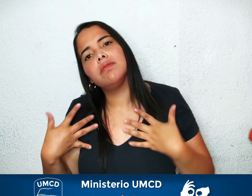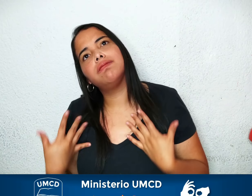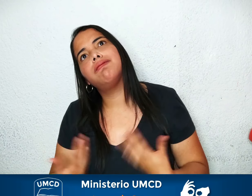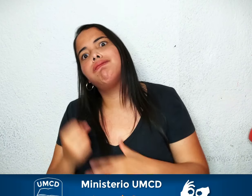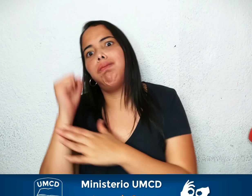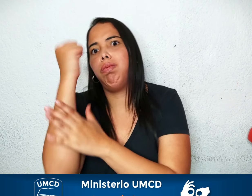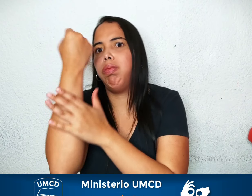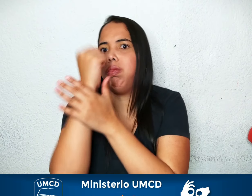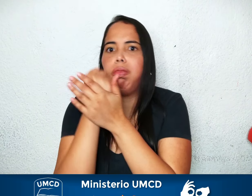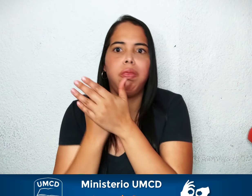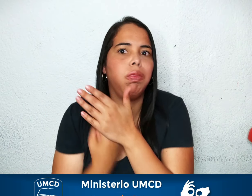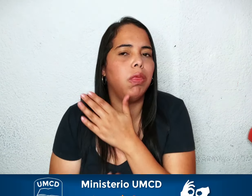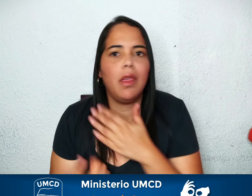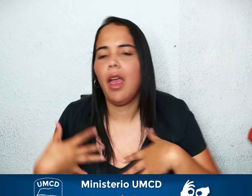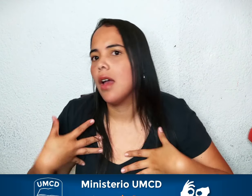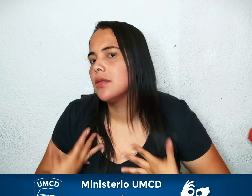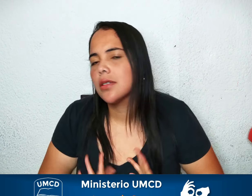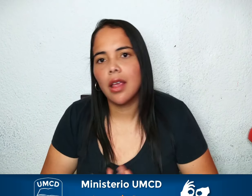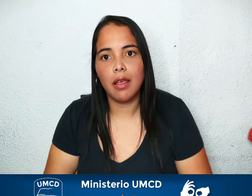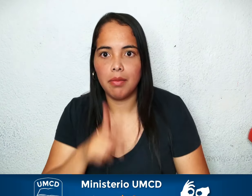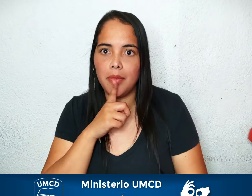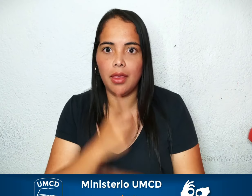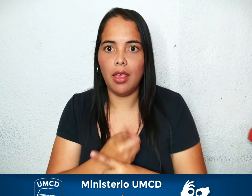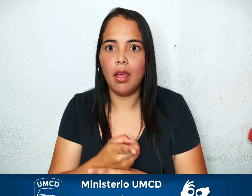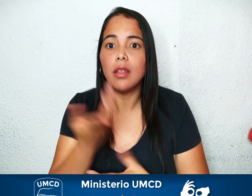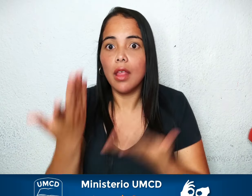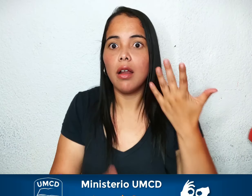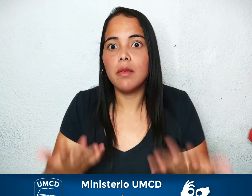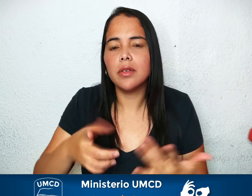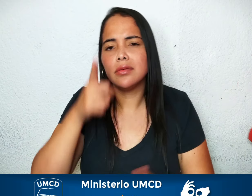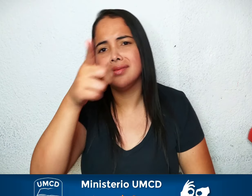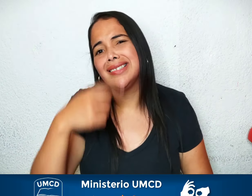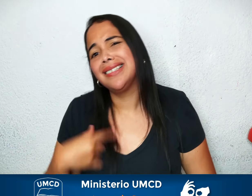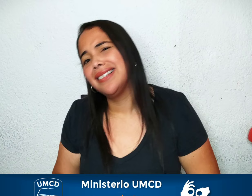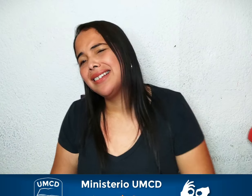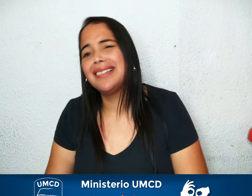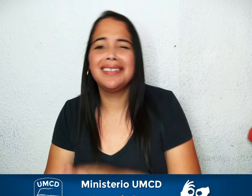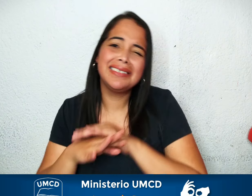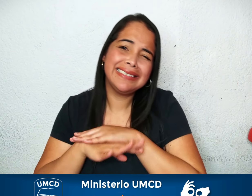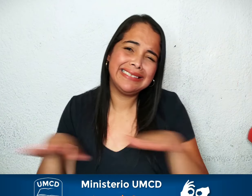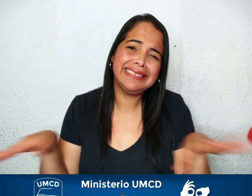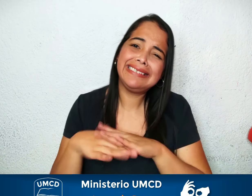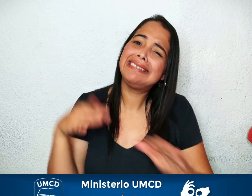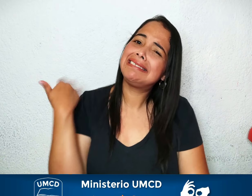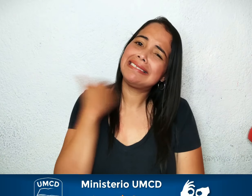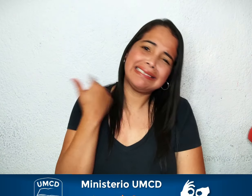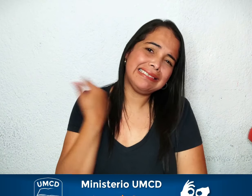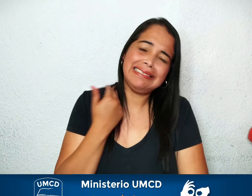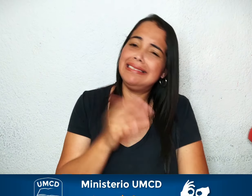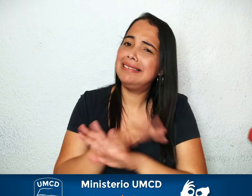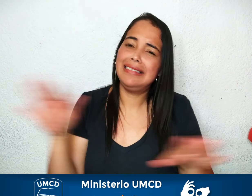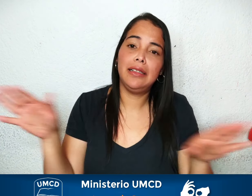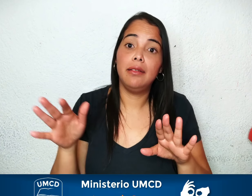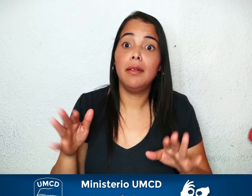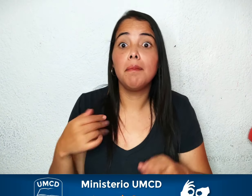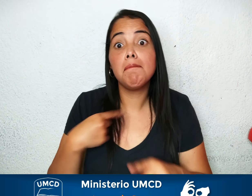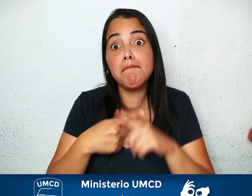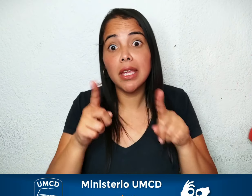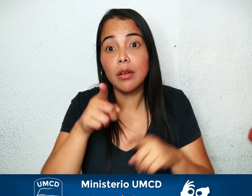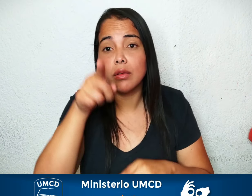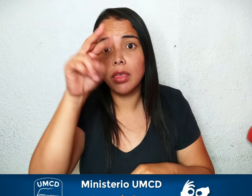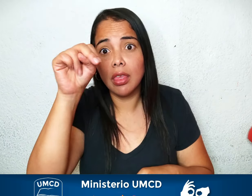físico estaba ya amedrentando al pueblo, llevándolo aún inclusive al desaliento. Y Nehemías les